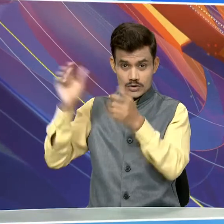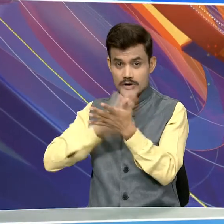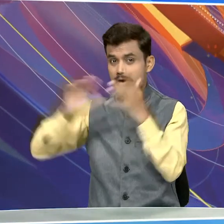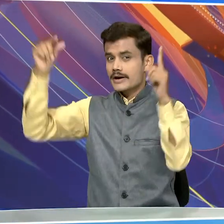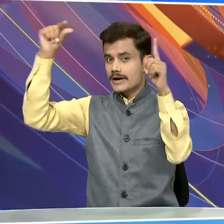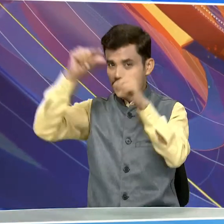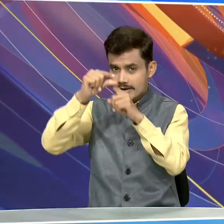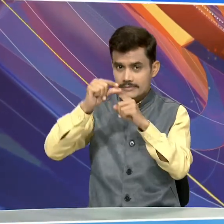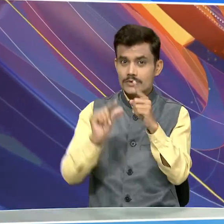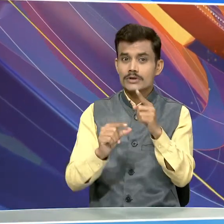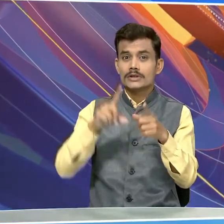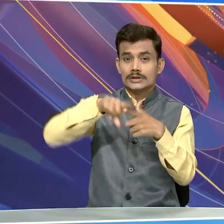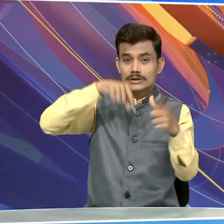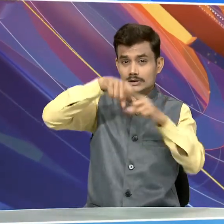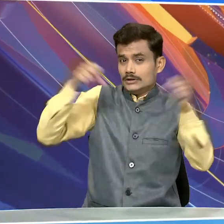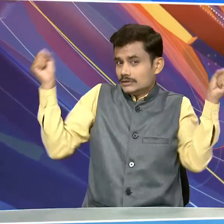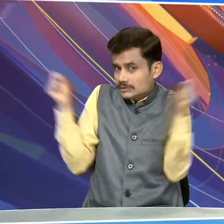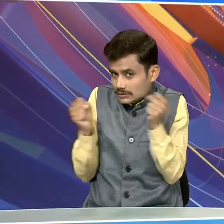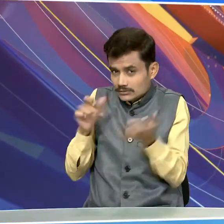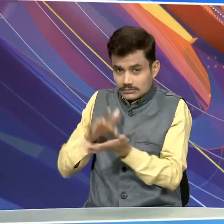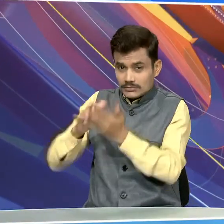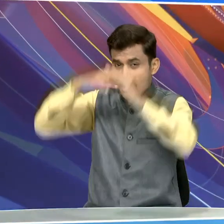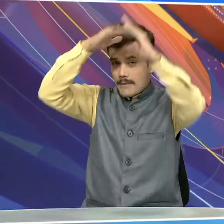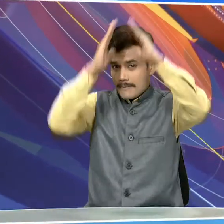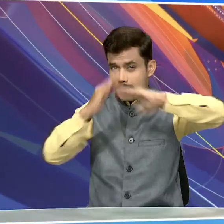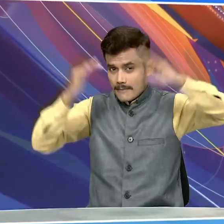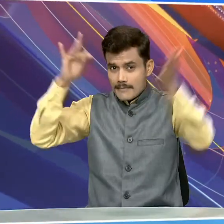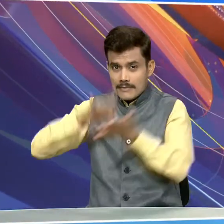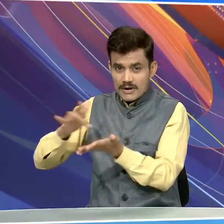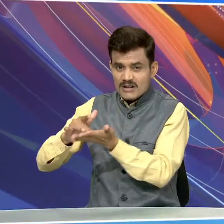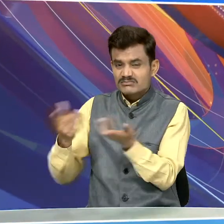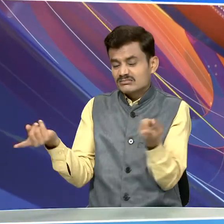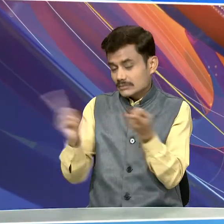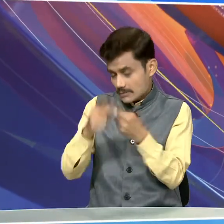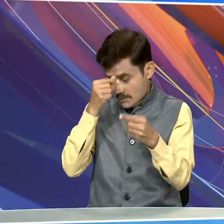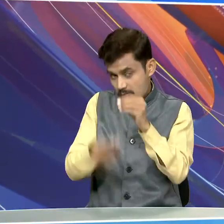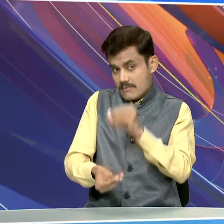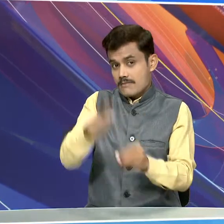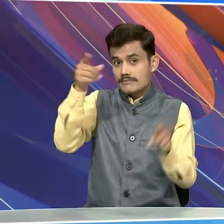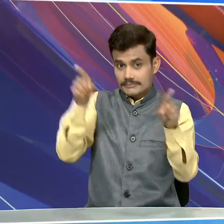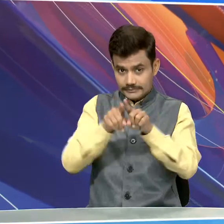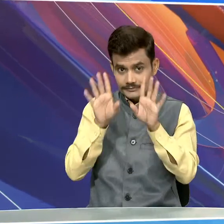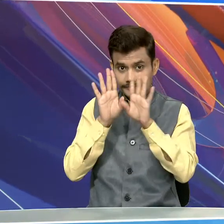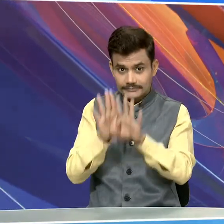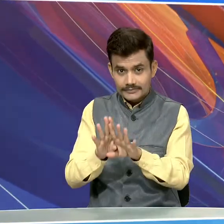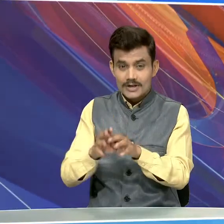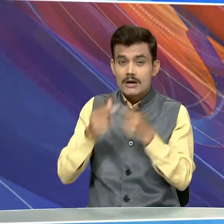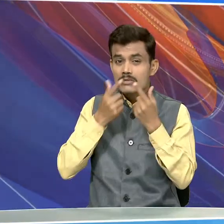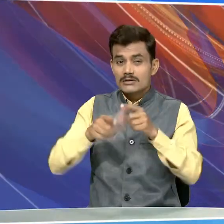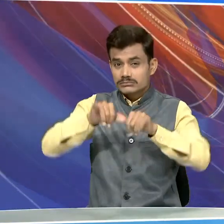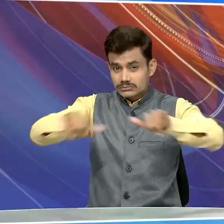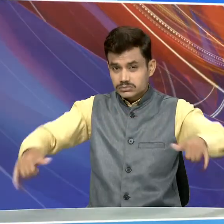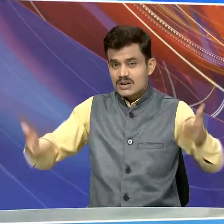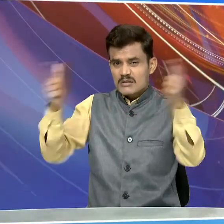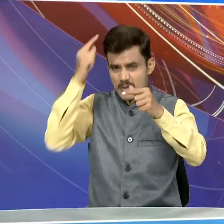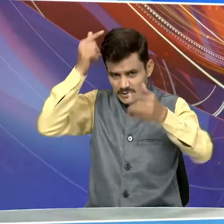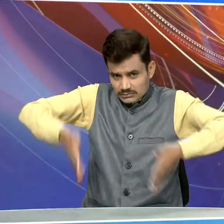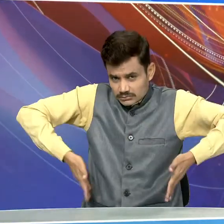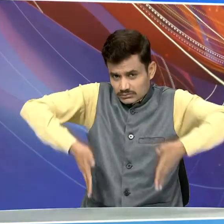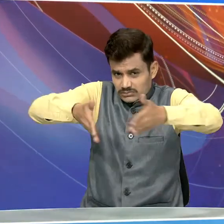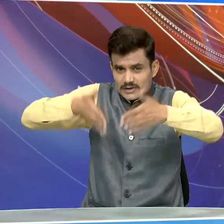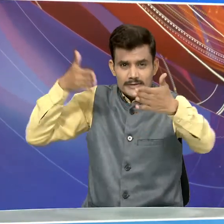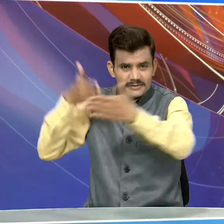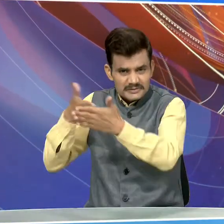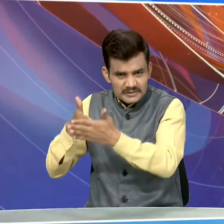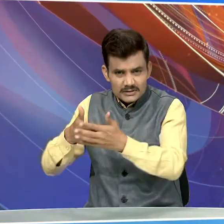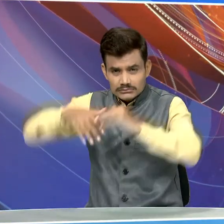हिमाचल प्रदेश और जम्मू कश्मीर जैसे पर्वतीय राज्यों का हाल बेहाल है। भूस्खलन और रोड ब्लॉकेज की वजह से